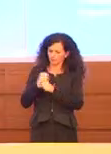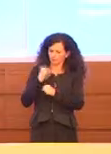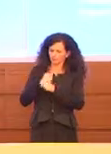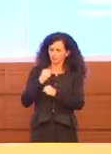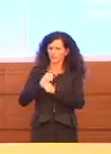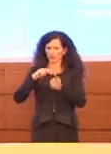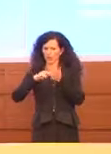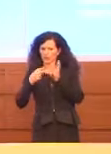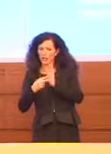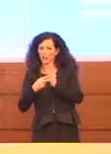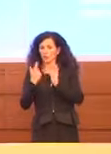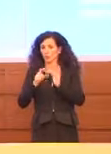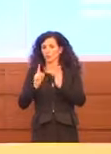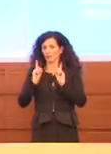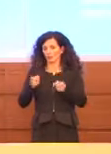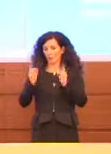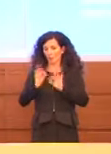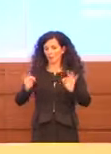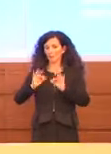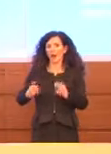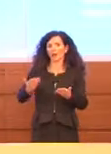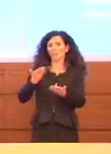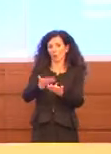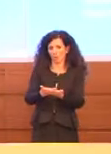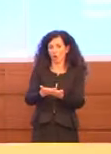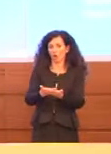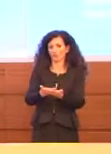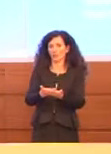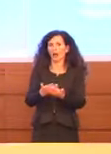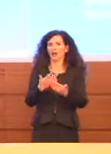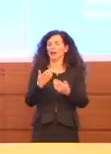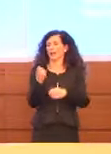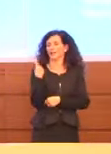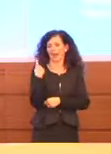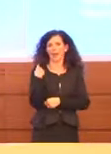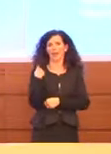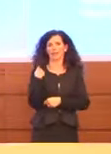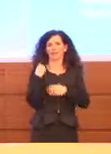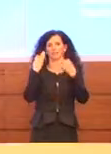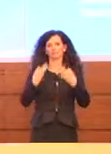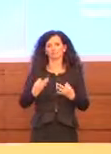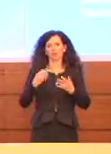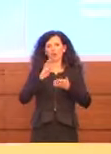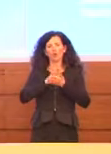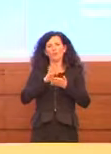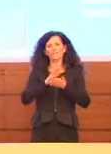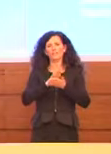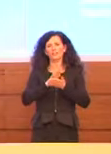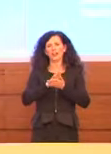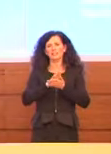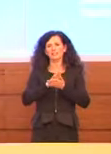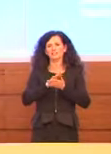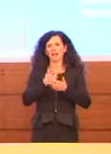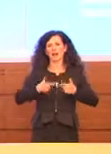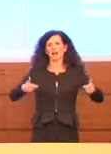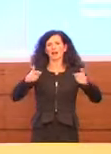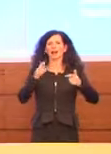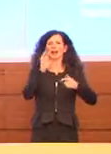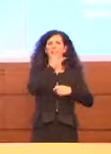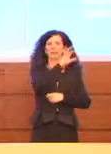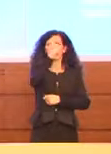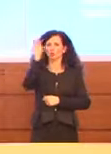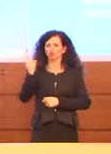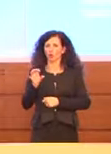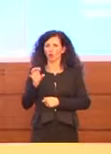definire una proposta ma se ne è discusso anche ieri nella conferenza dei presidenti delle regioni alla